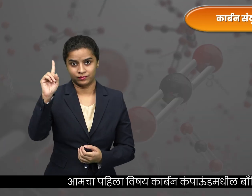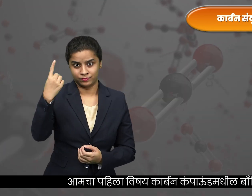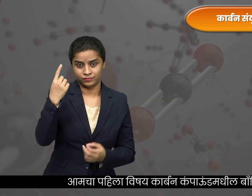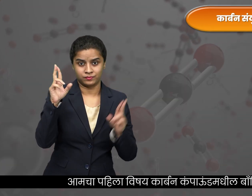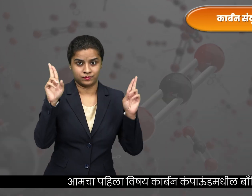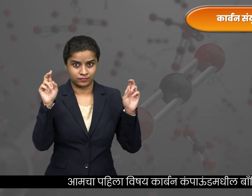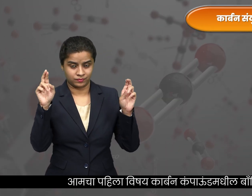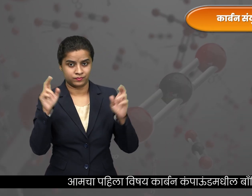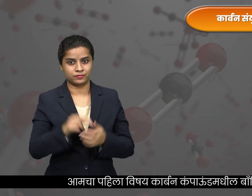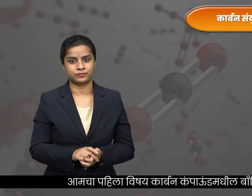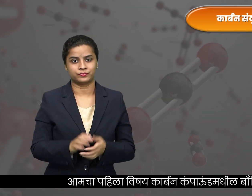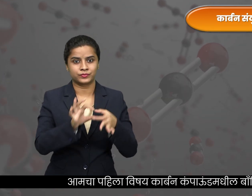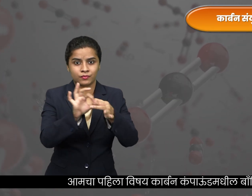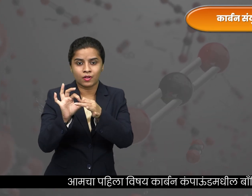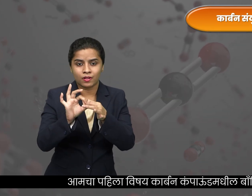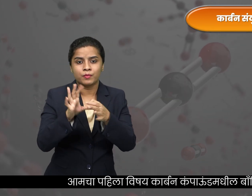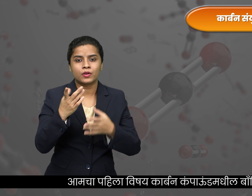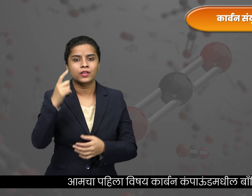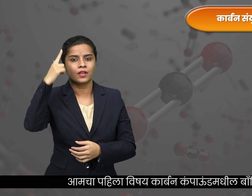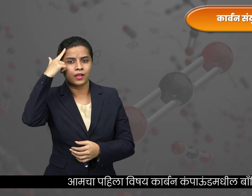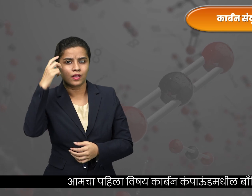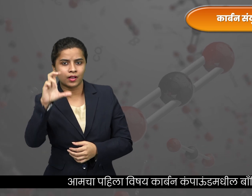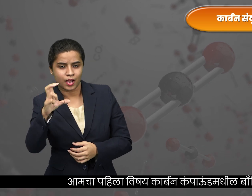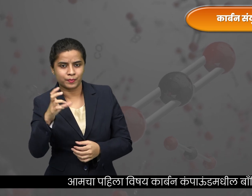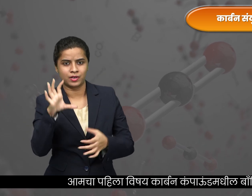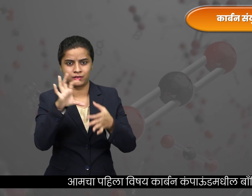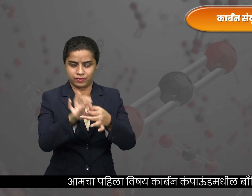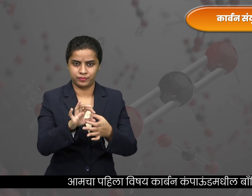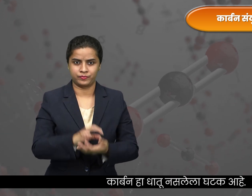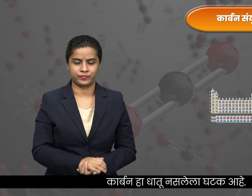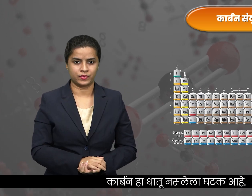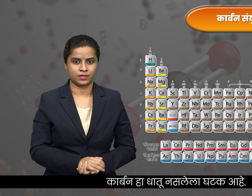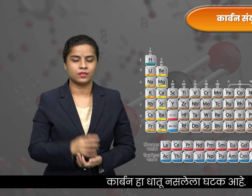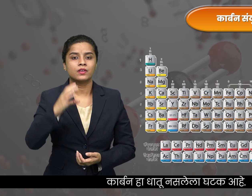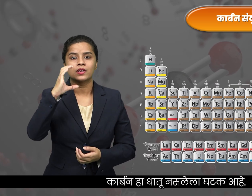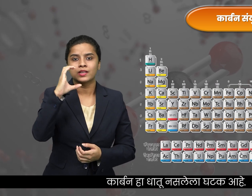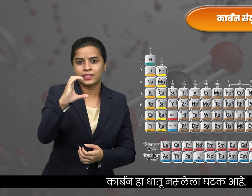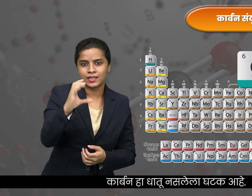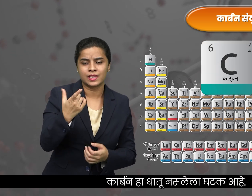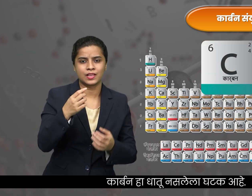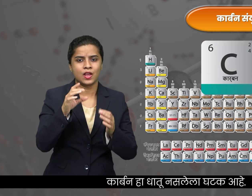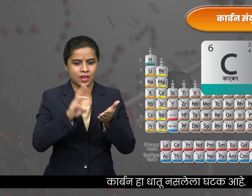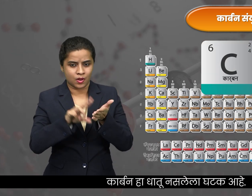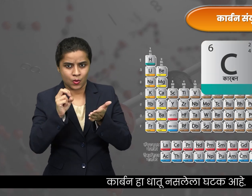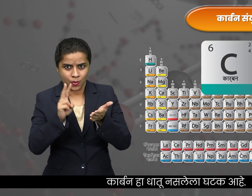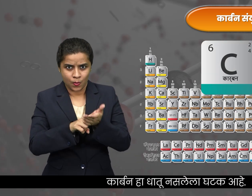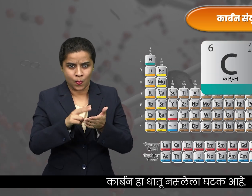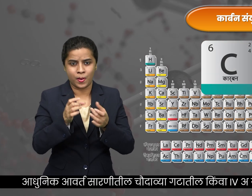आमचा पहिला विषय कार्बन कंपाऊंडमधील बॉन्डिंग आहे. कार्बन हा धातू नसलेला घटक